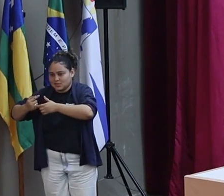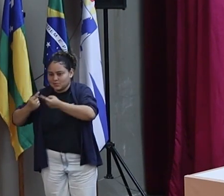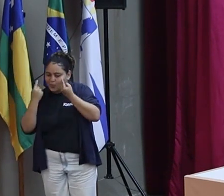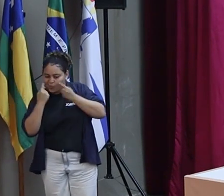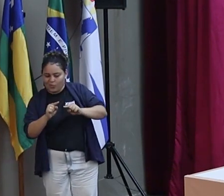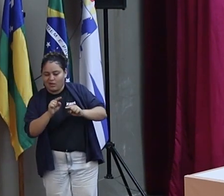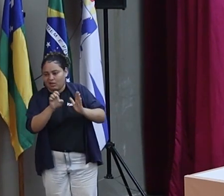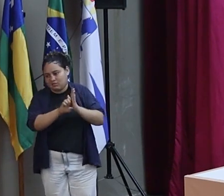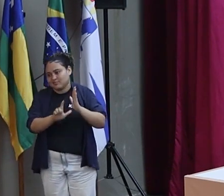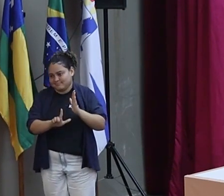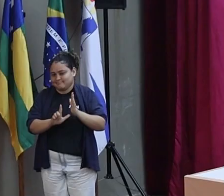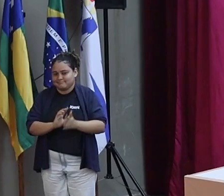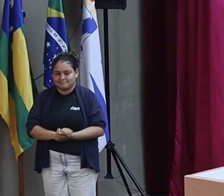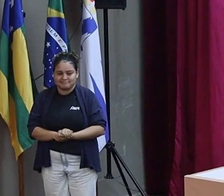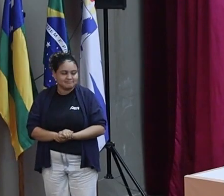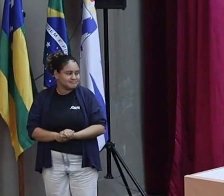edital.